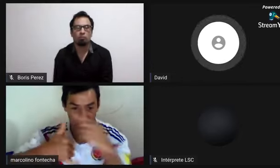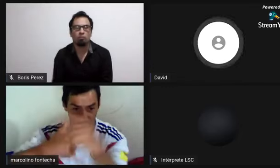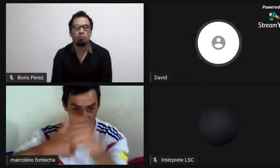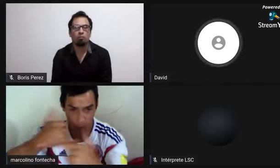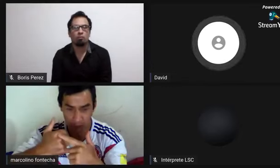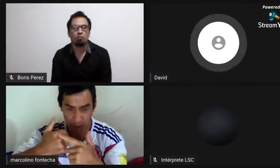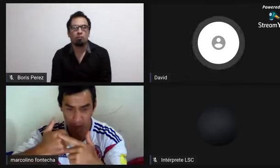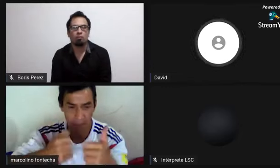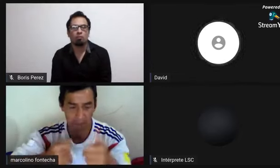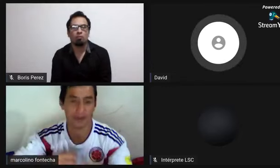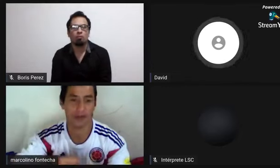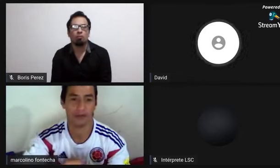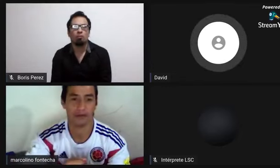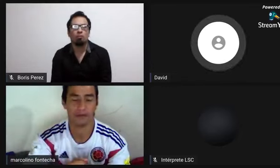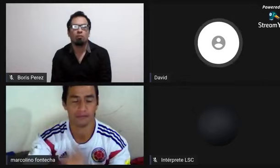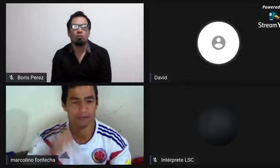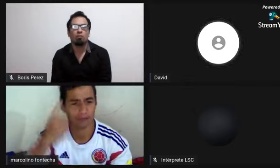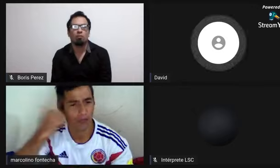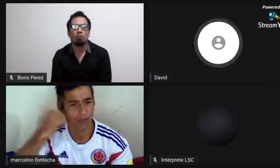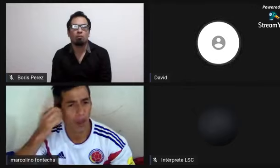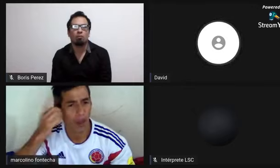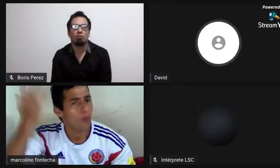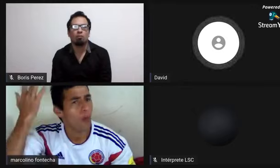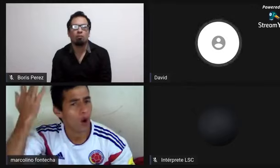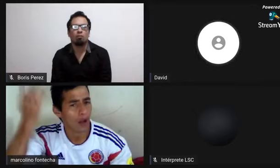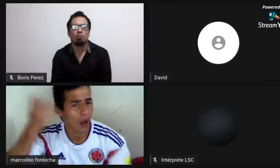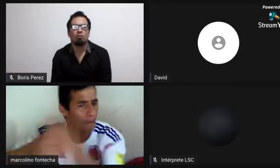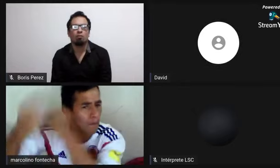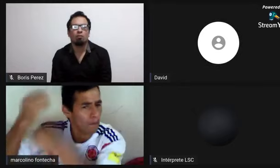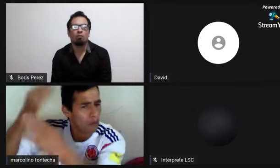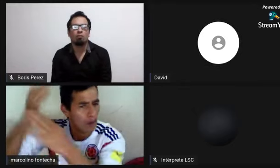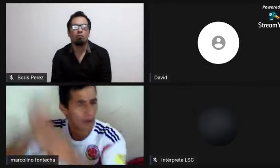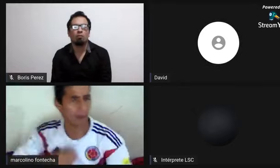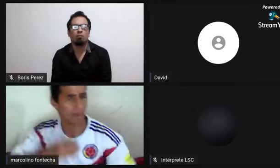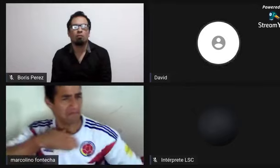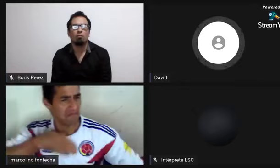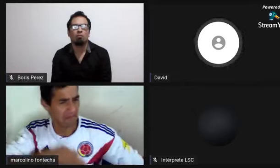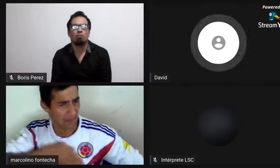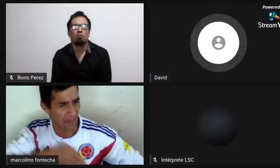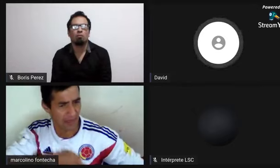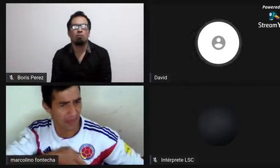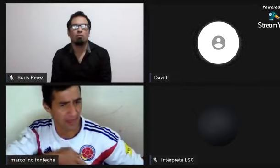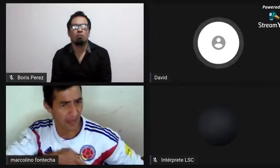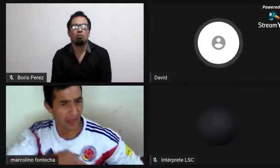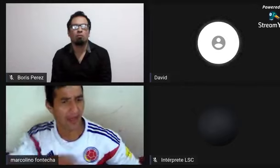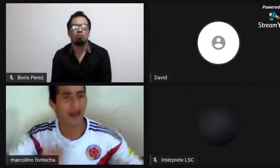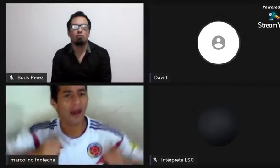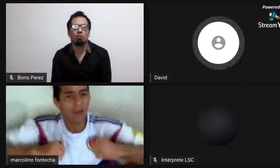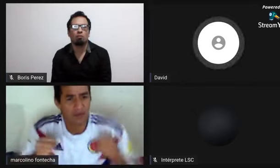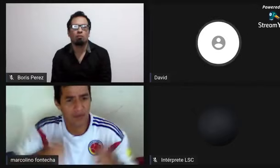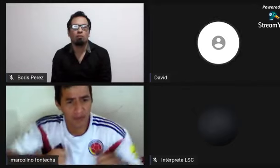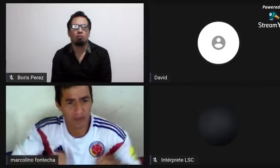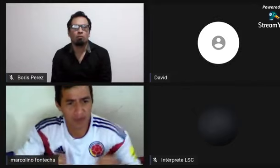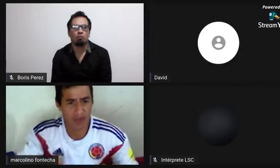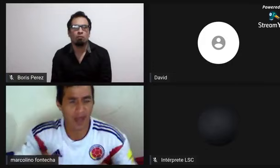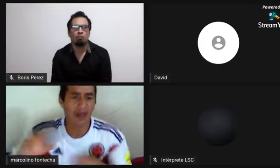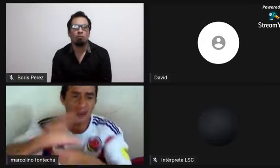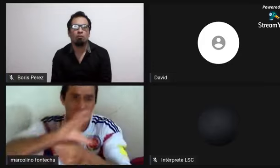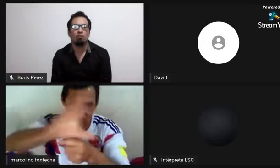Ecuador y Venezuela, las tres eran uno solo. Pero estaba pensando por qué